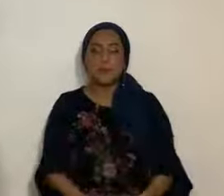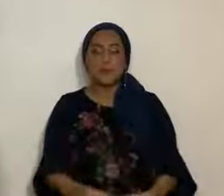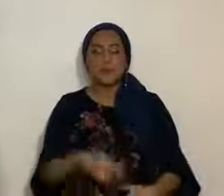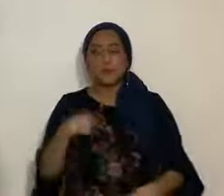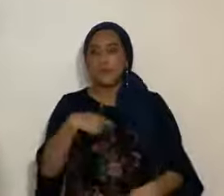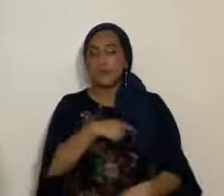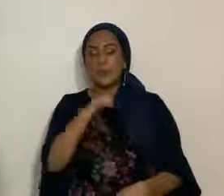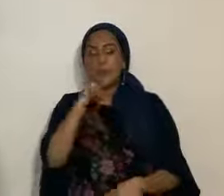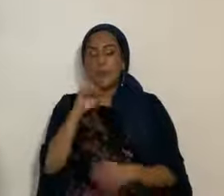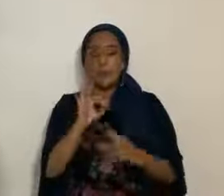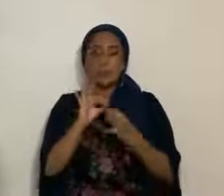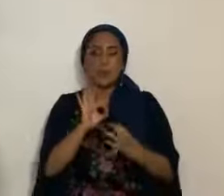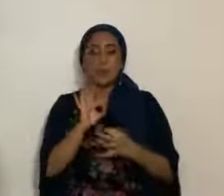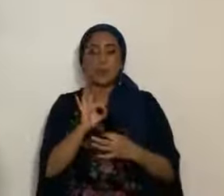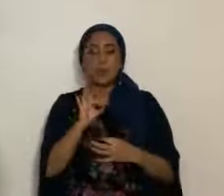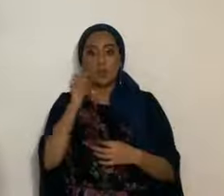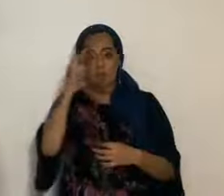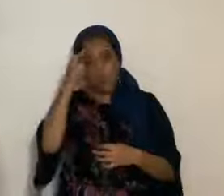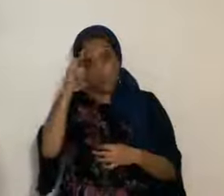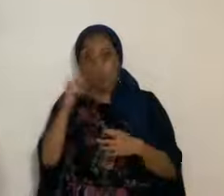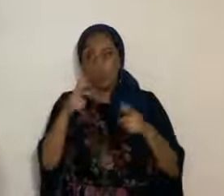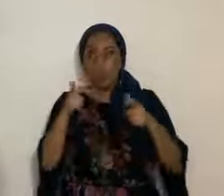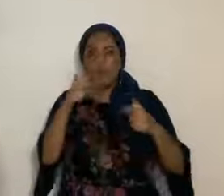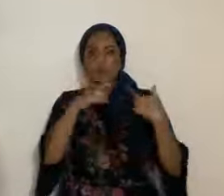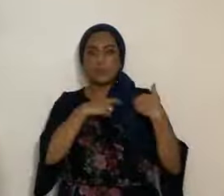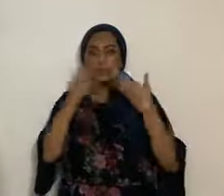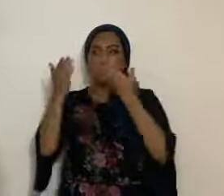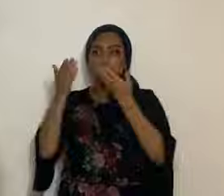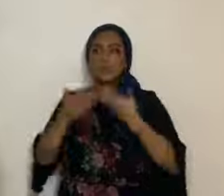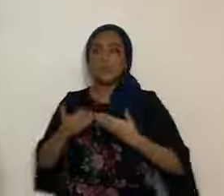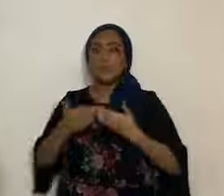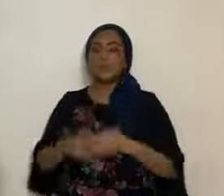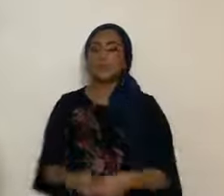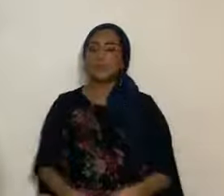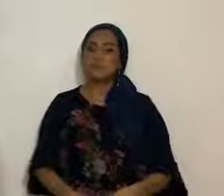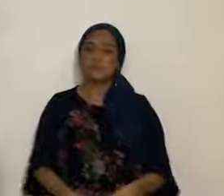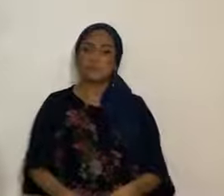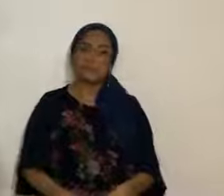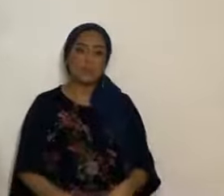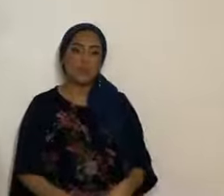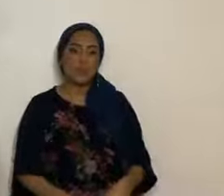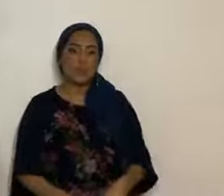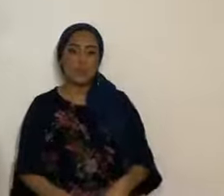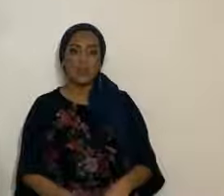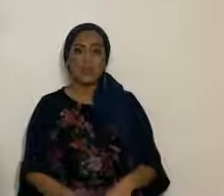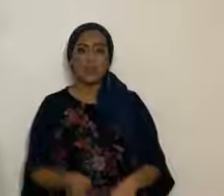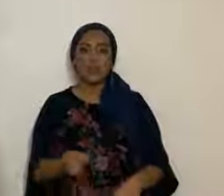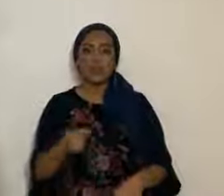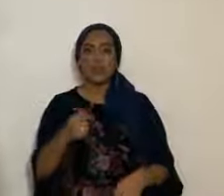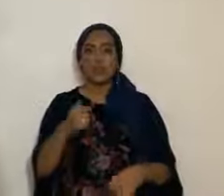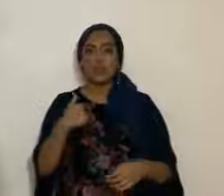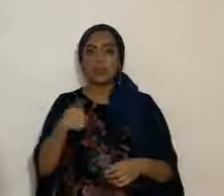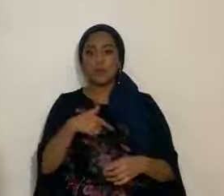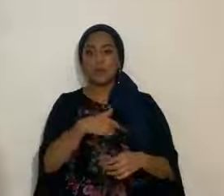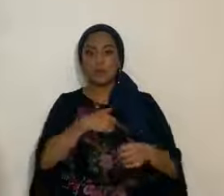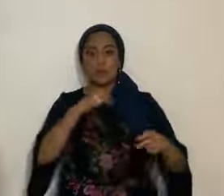imperfectos para llevar a cabo una misión tan importante, que es el de reconciliar a su pueblo con su Creador.